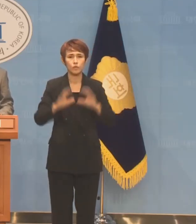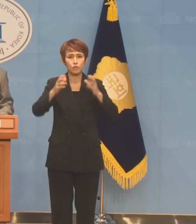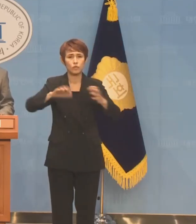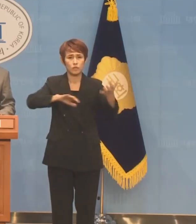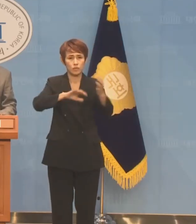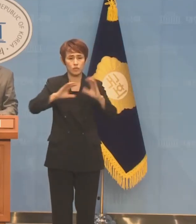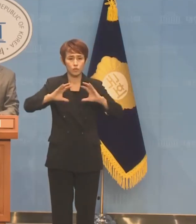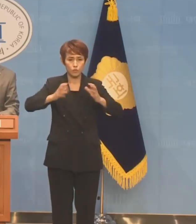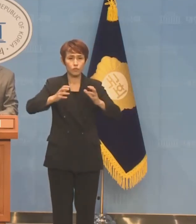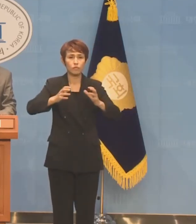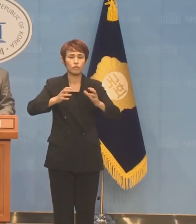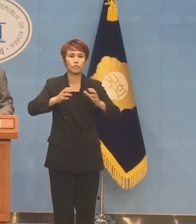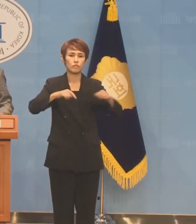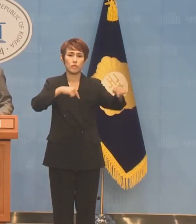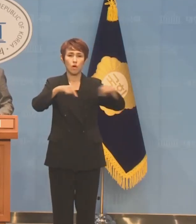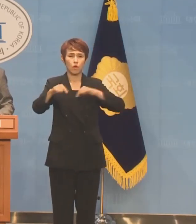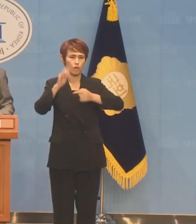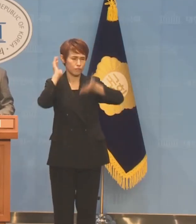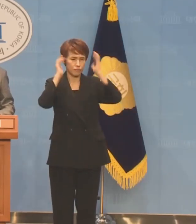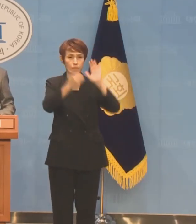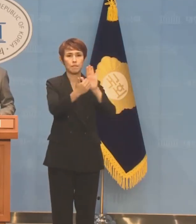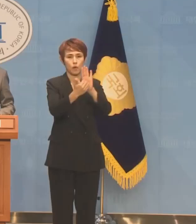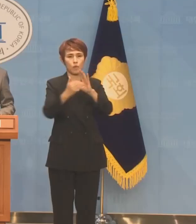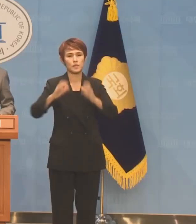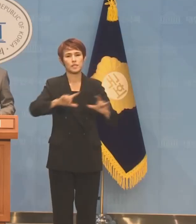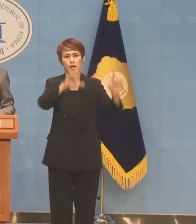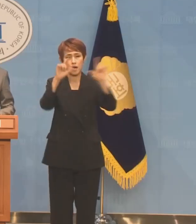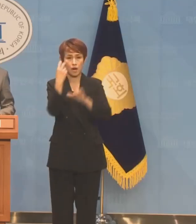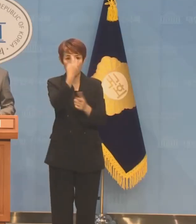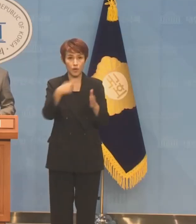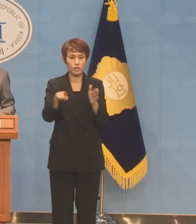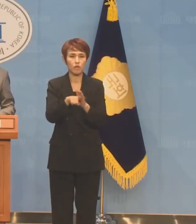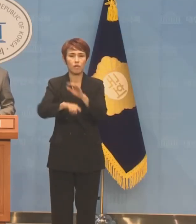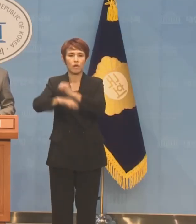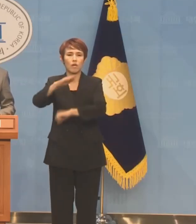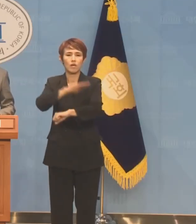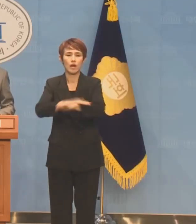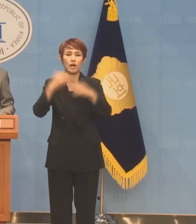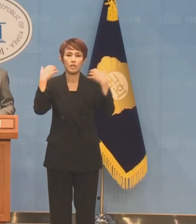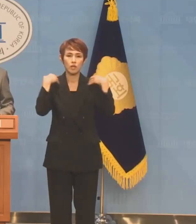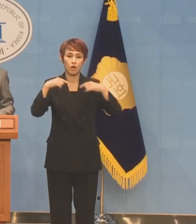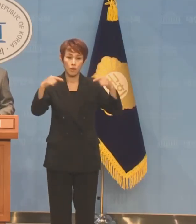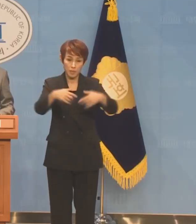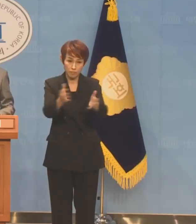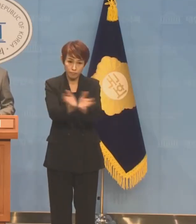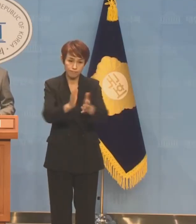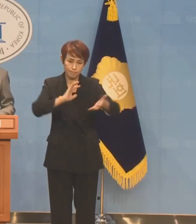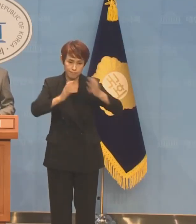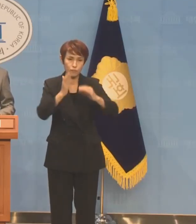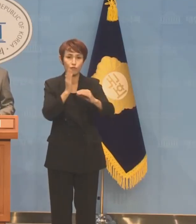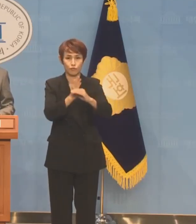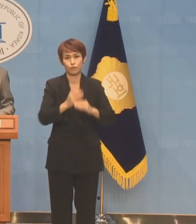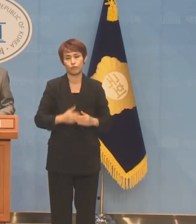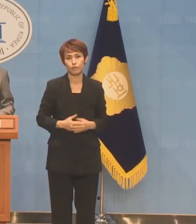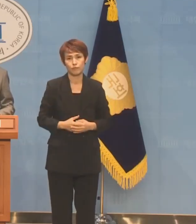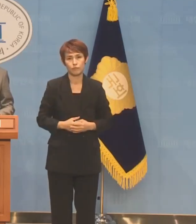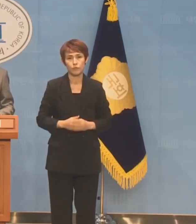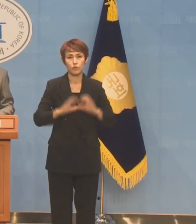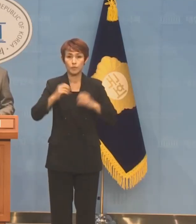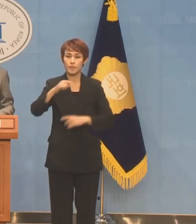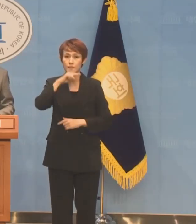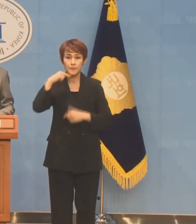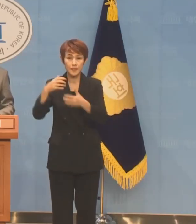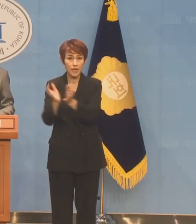막고 민생과 안보를 지키기 위한 여야정 협의체 구성이 논의되고 있습니다.